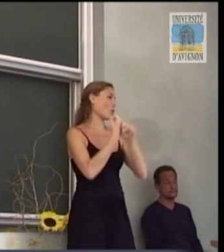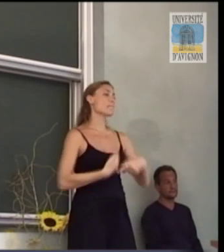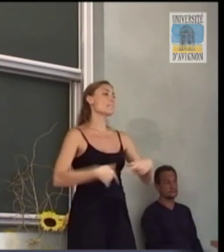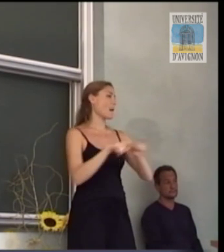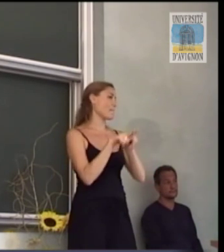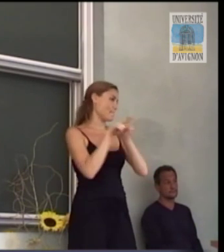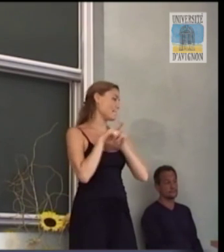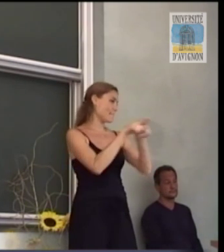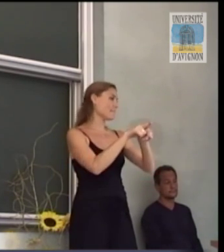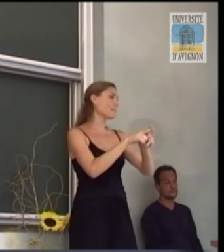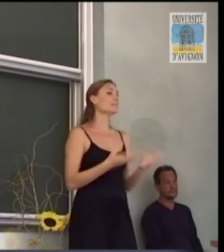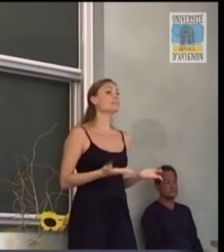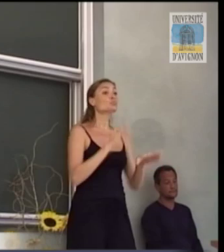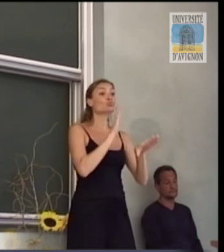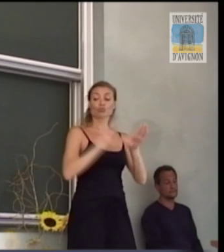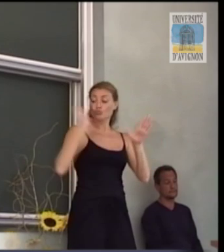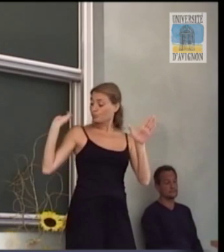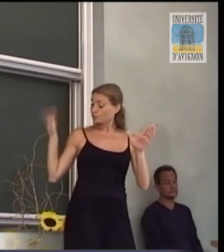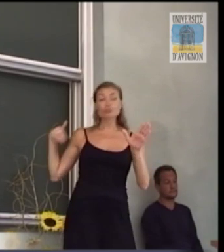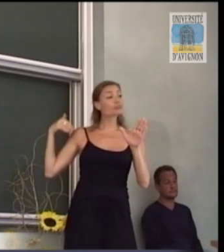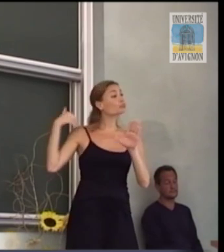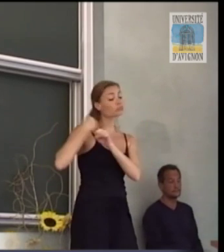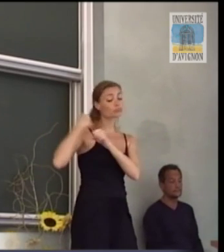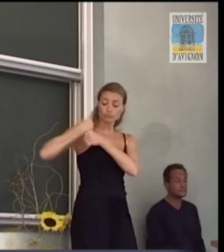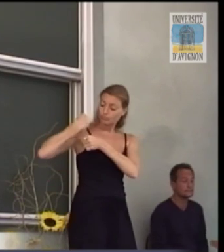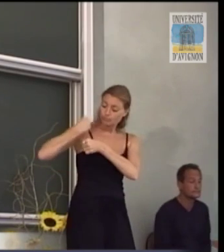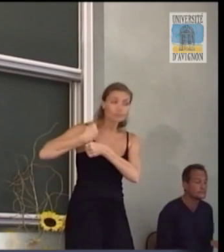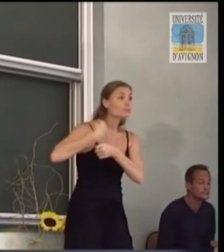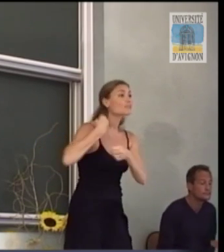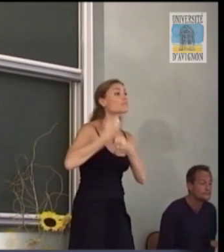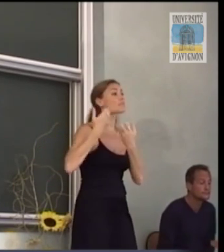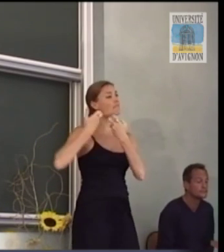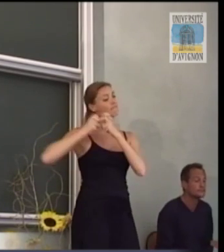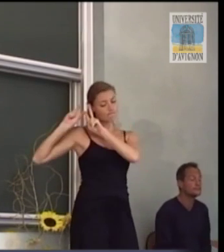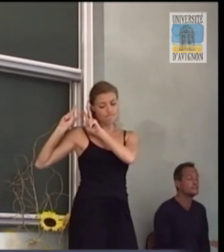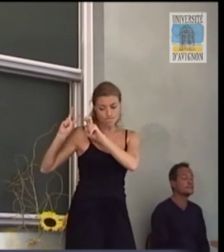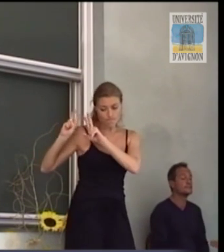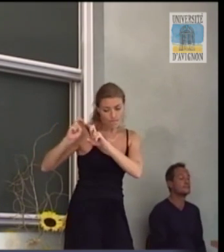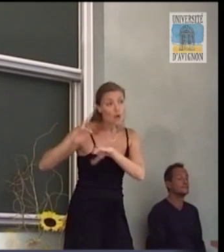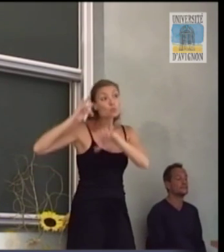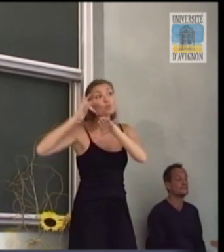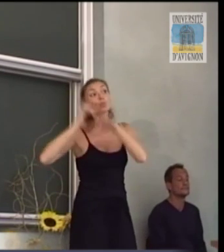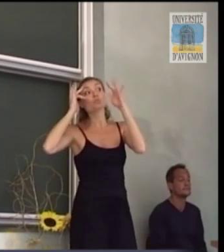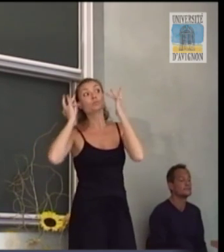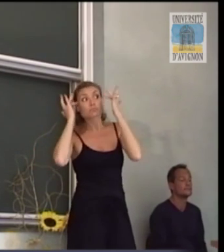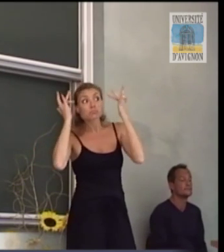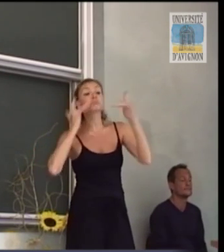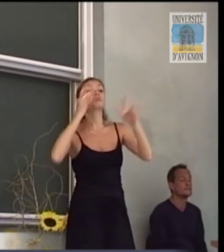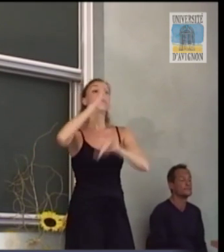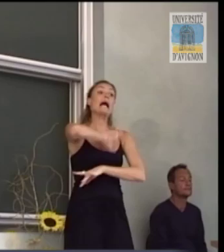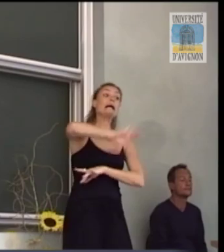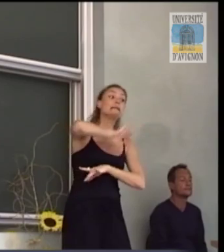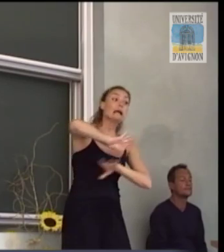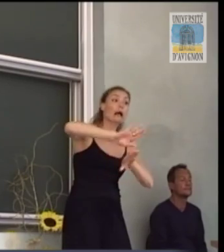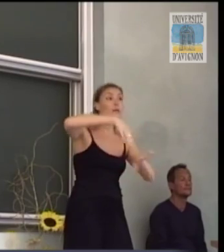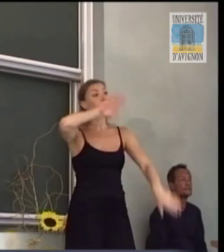que le travail qui a été fait aussi sur l'exploration, sur l'expérimentation, le ratage